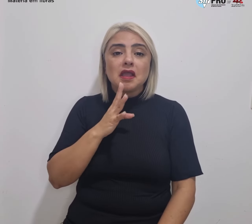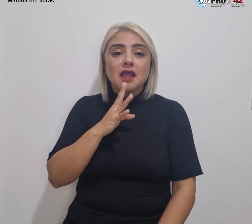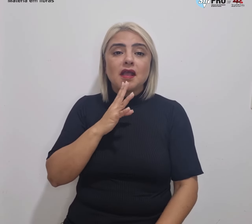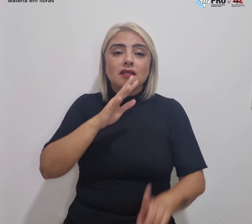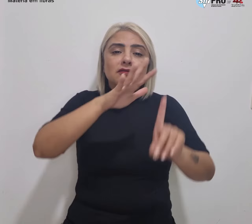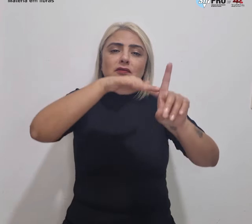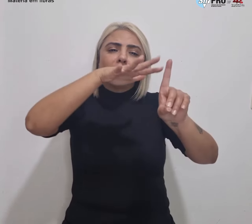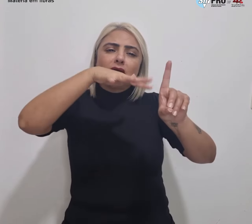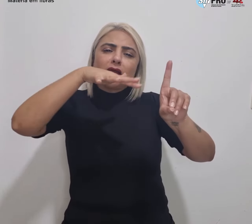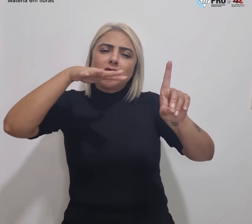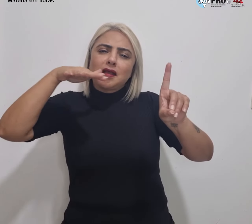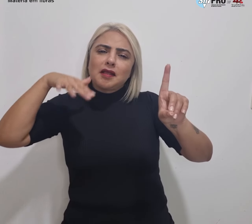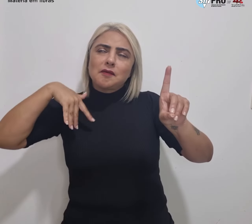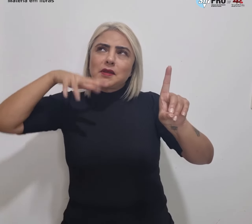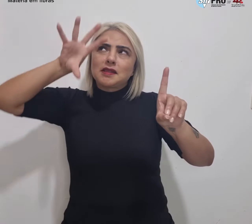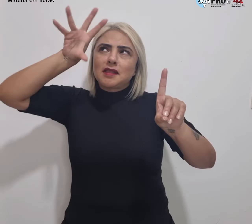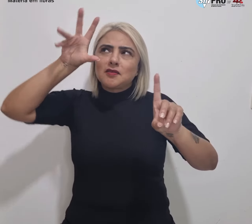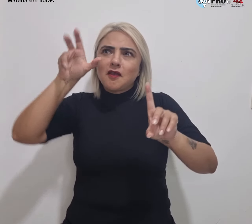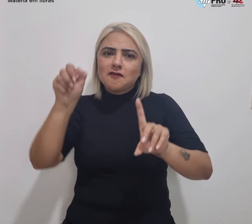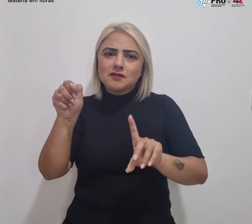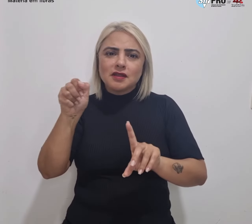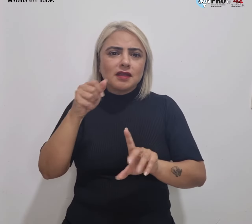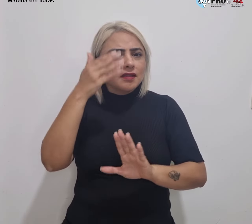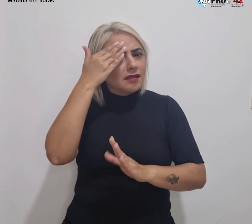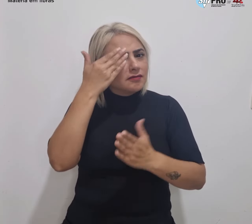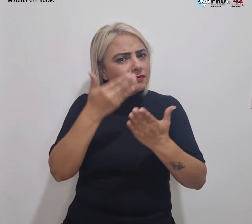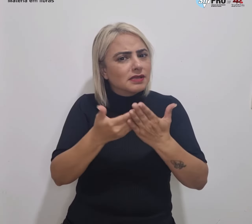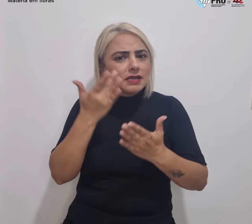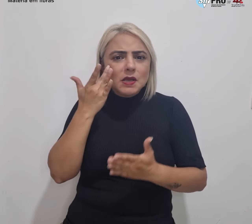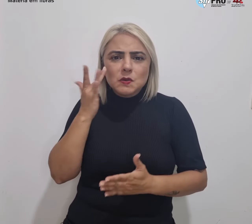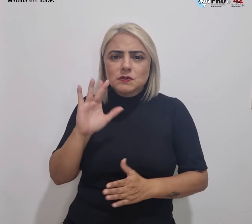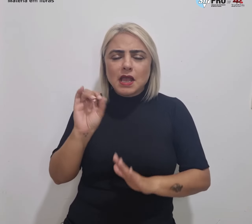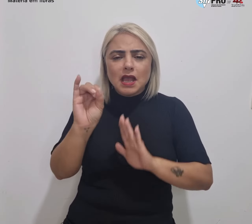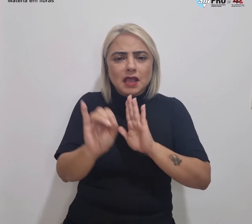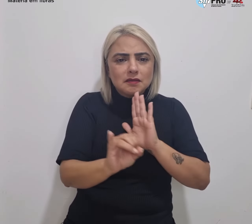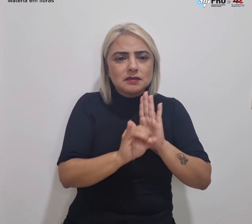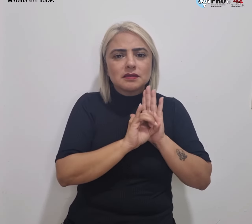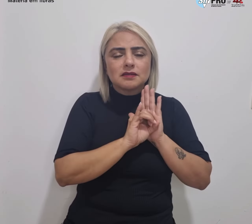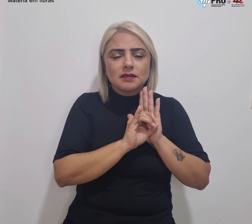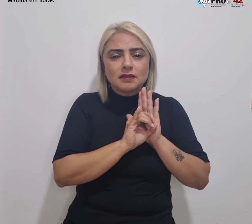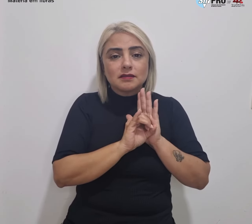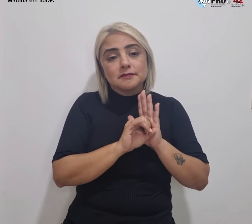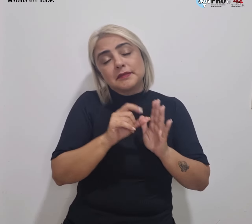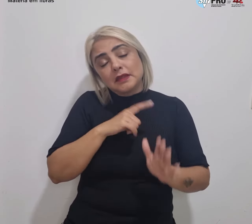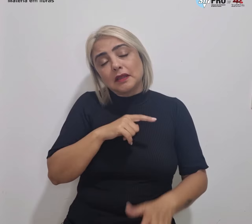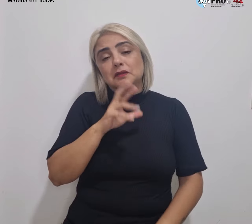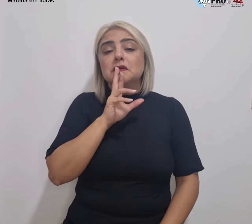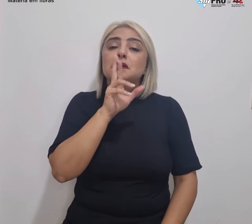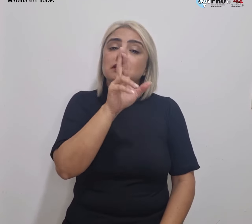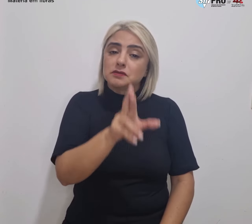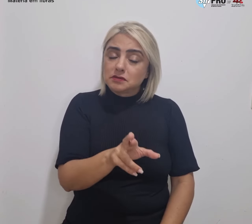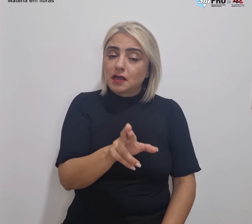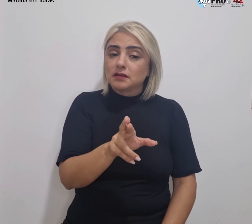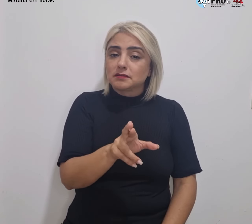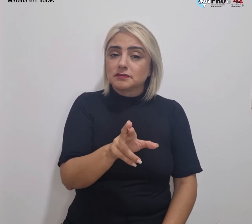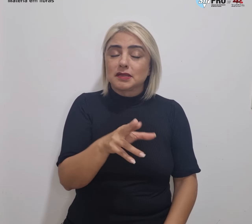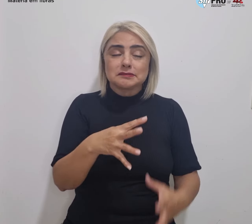antepassados africanos e não reconhecem sua identidade resultando muitas vezes em conflitos